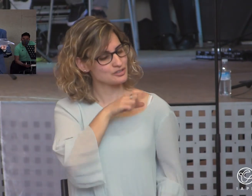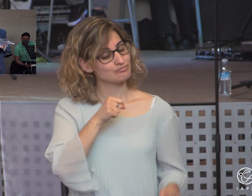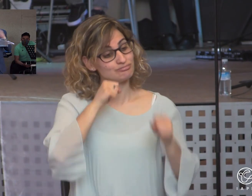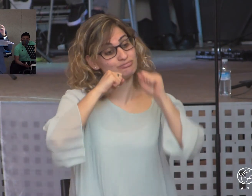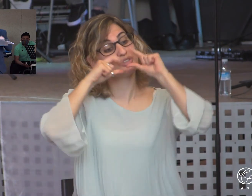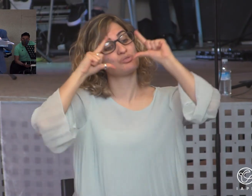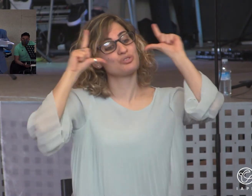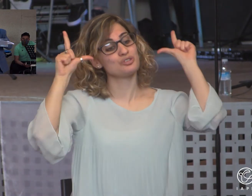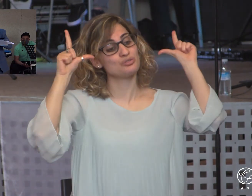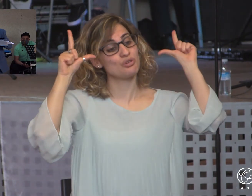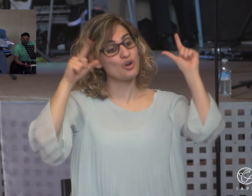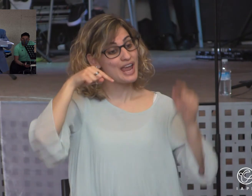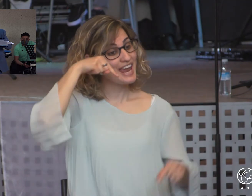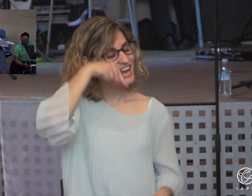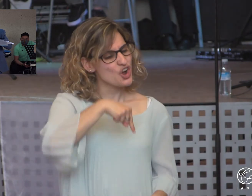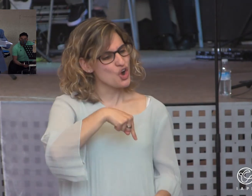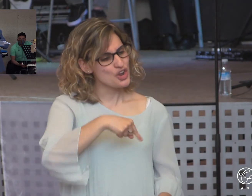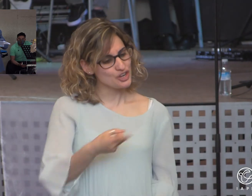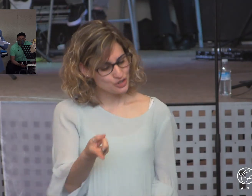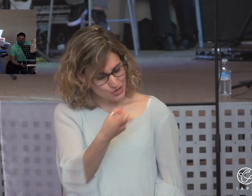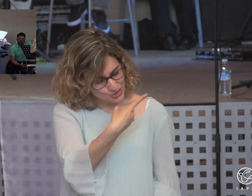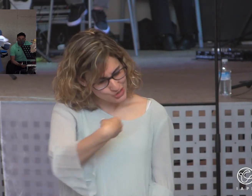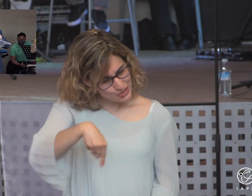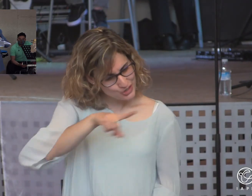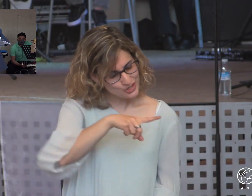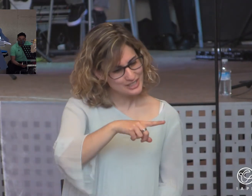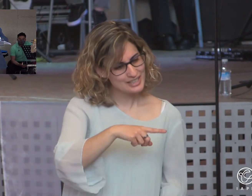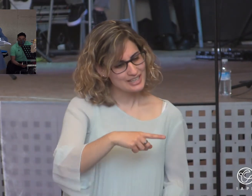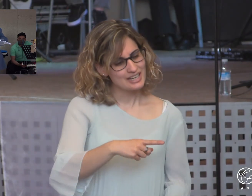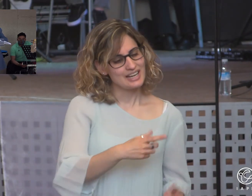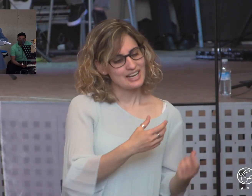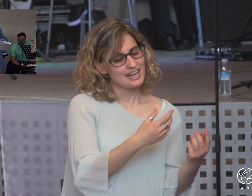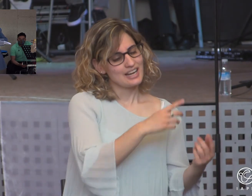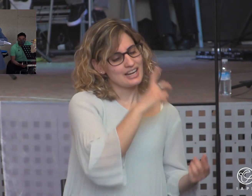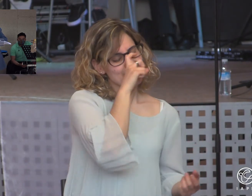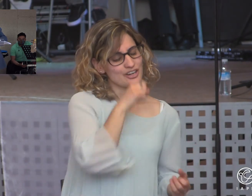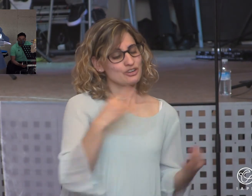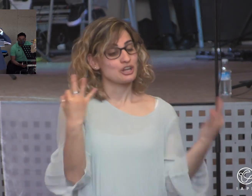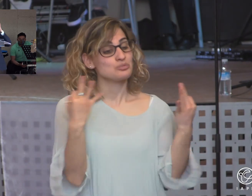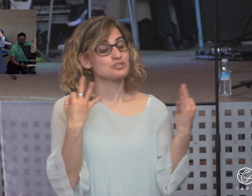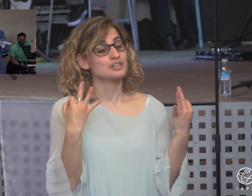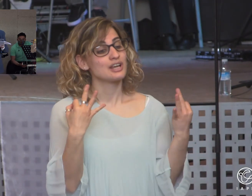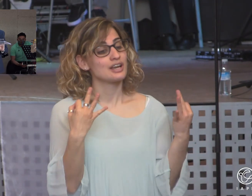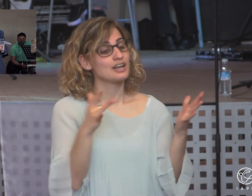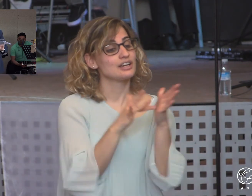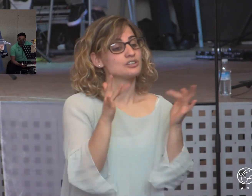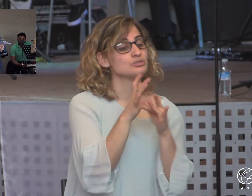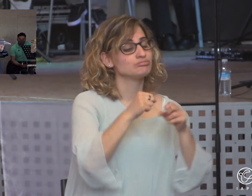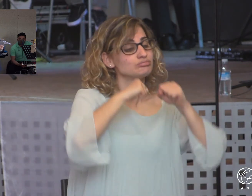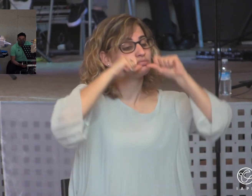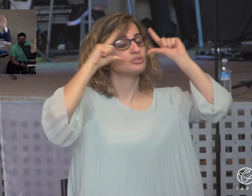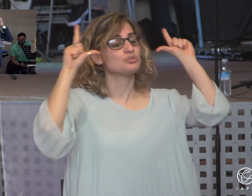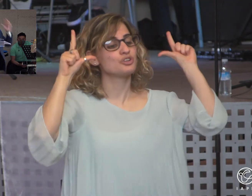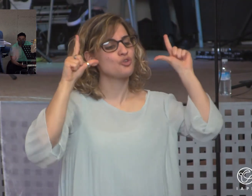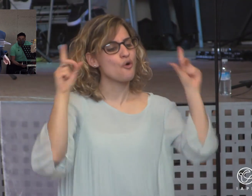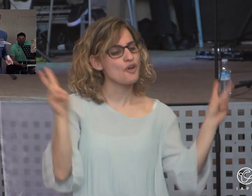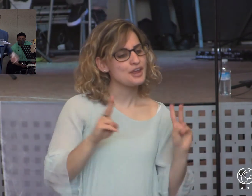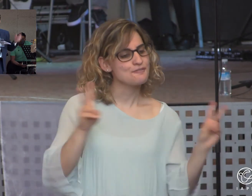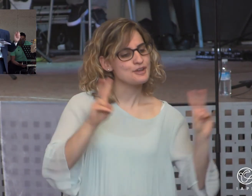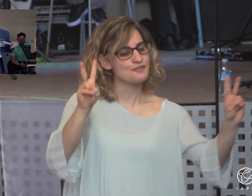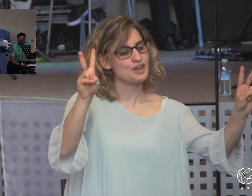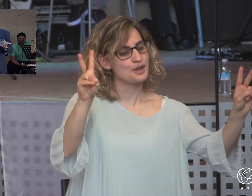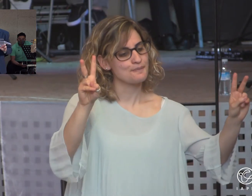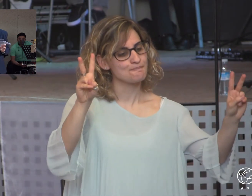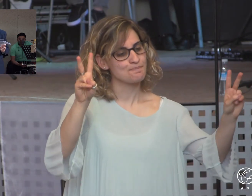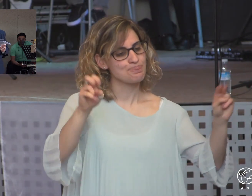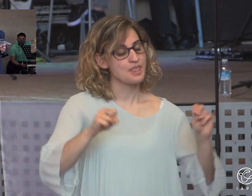resurrección y conmemoramos juntos que el Señor resucitó y que el Señor vive y Jesús vive